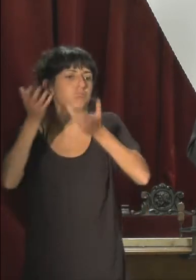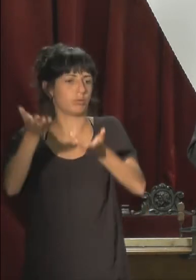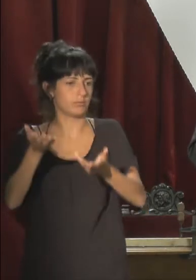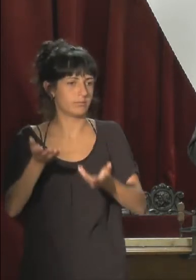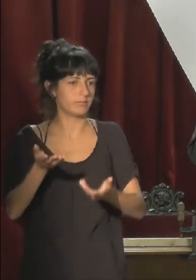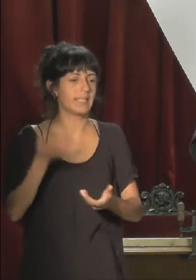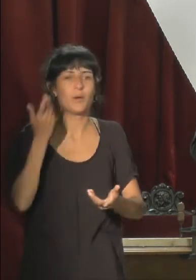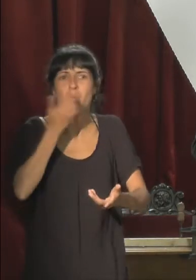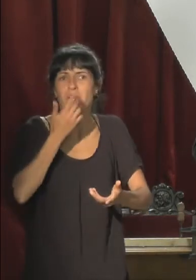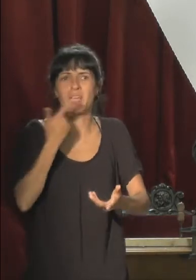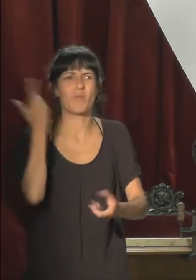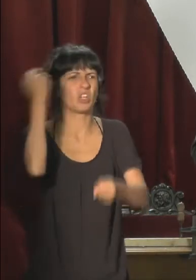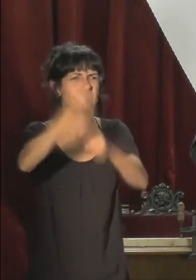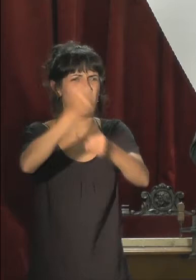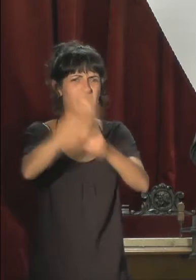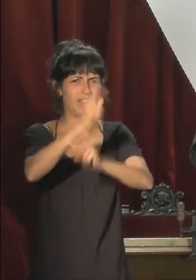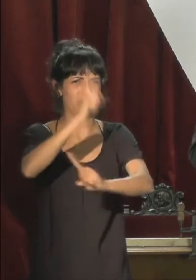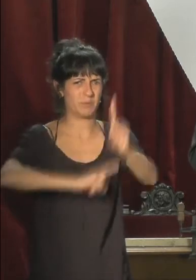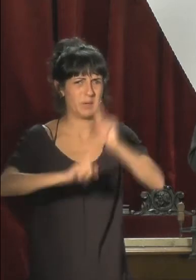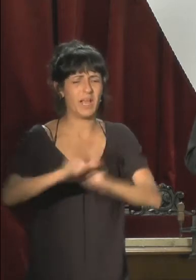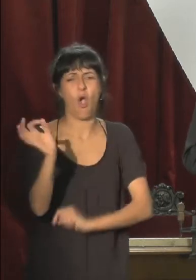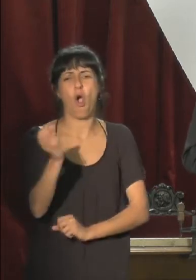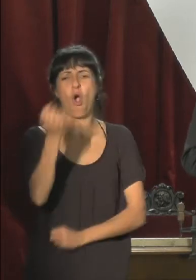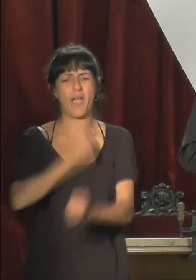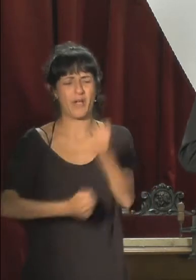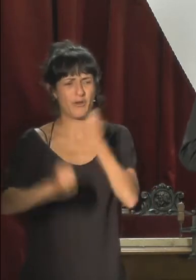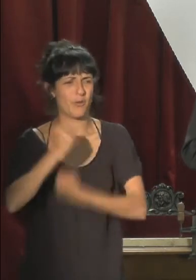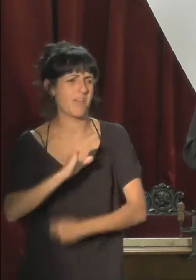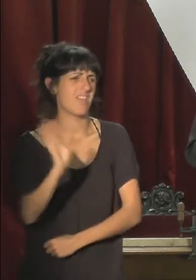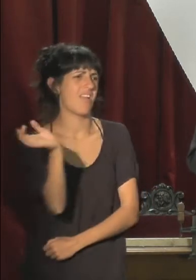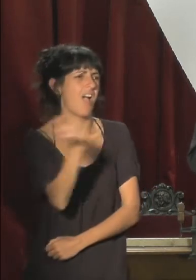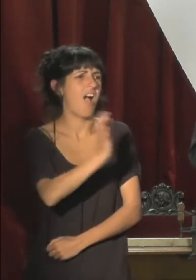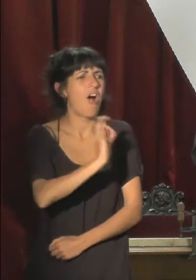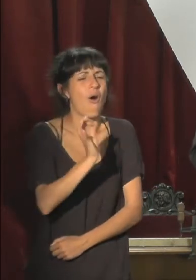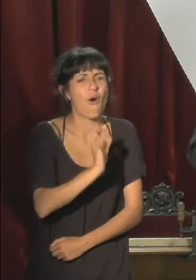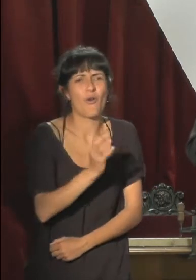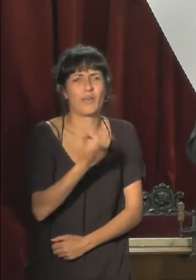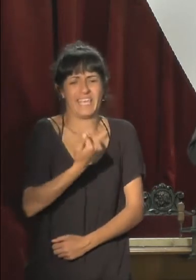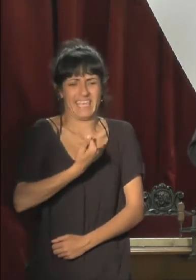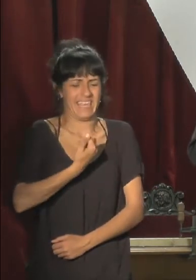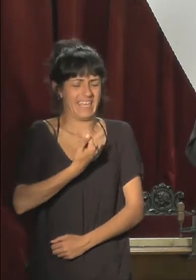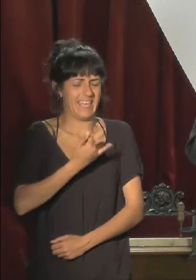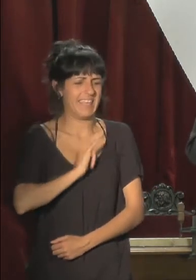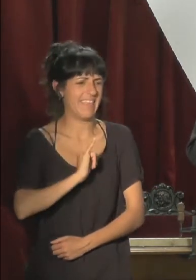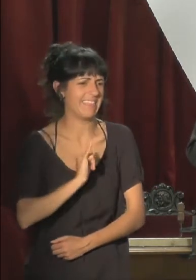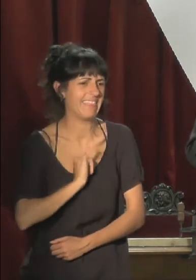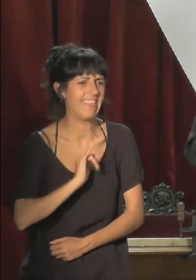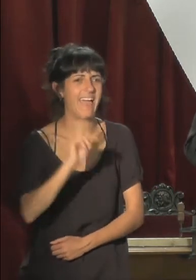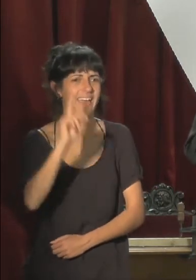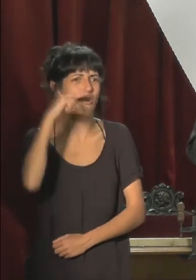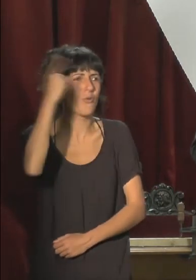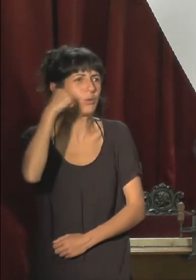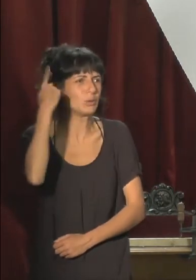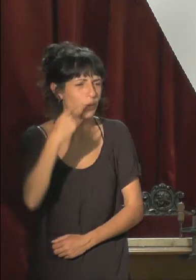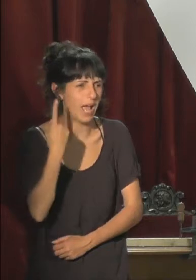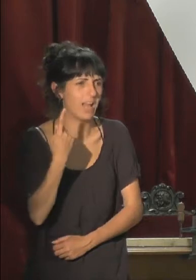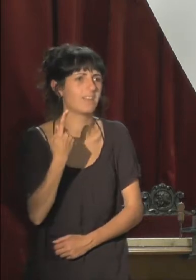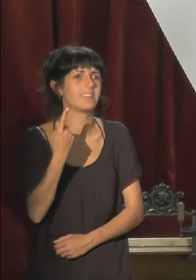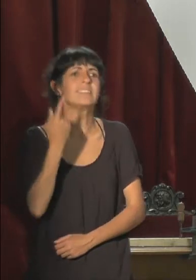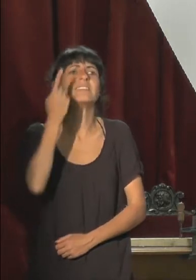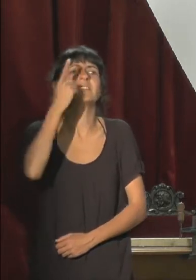nosos traballadores, da nosa economía, dos nosos sectores productivos ameazados, na nosa identidade cultural e nacional, e en contra